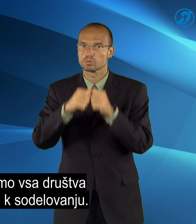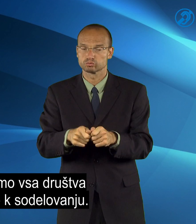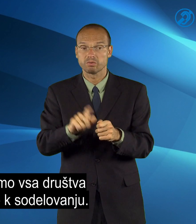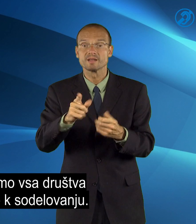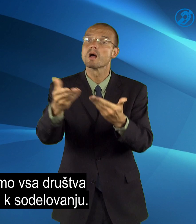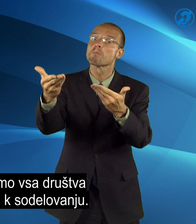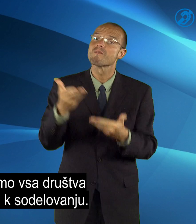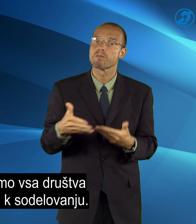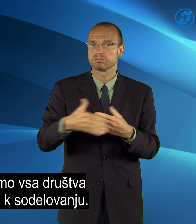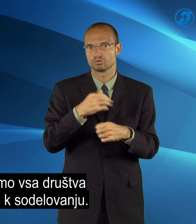sodelovanju.